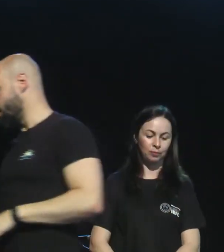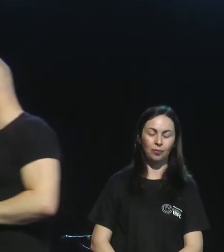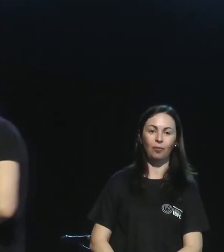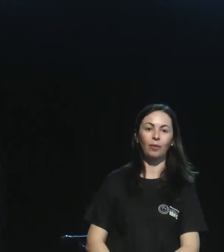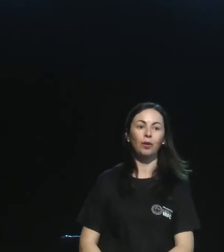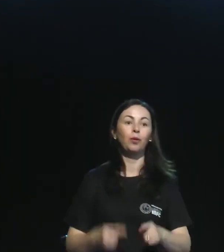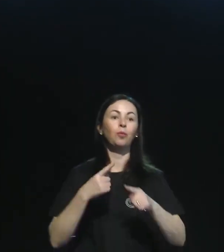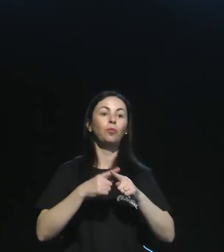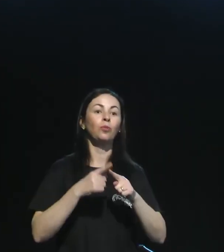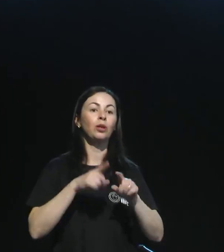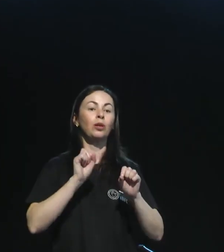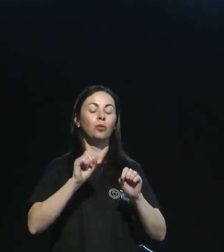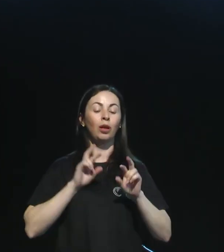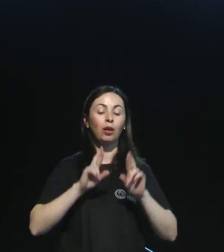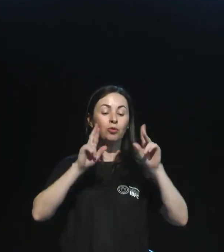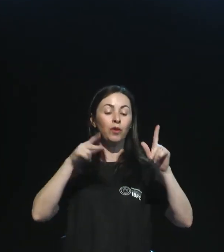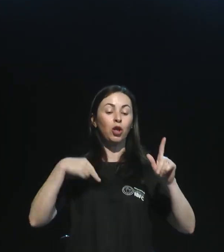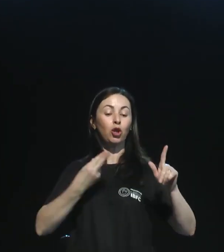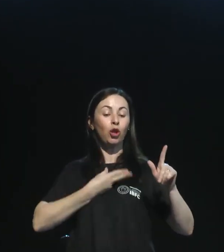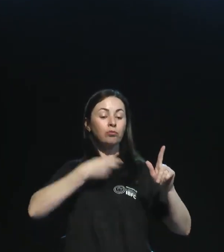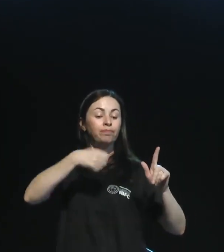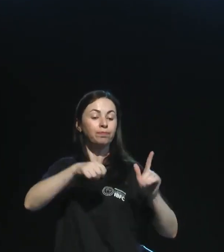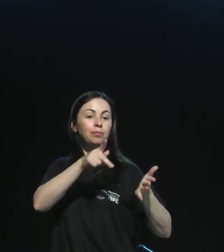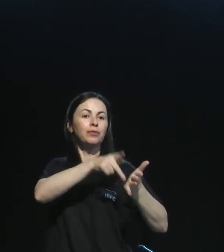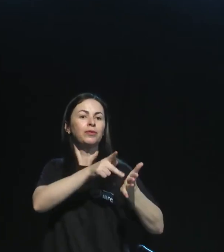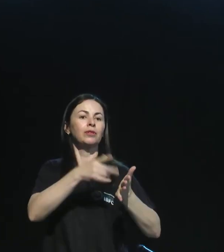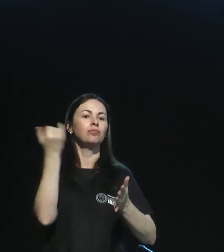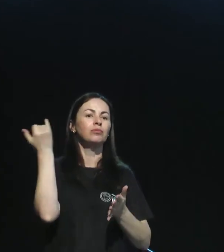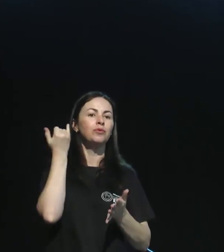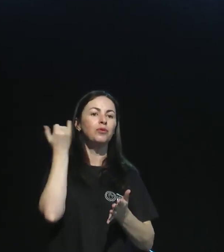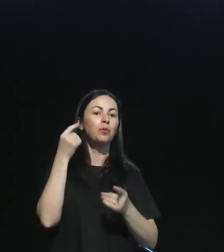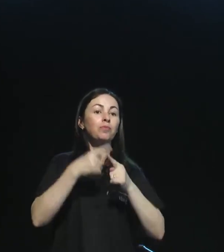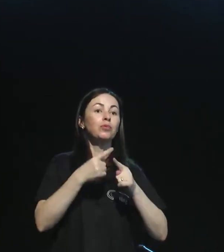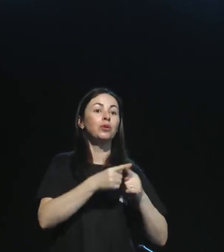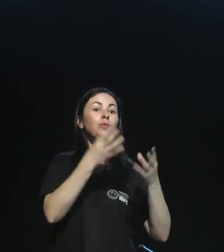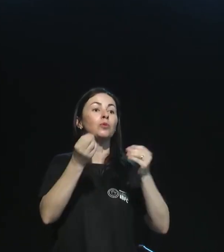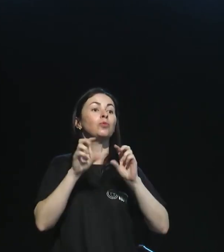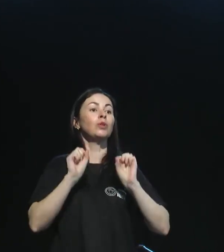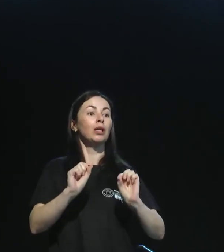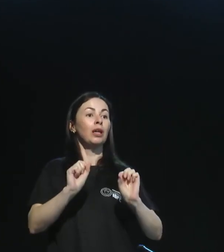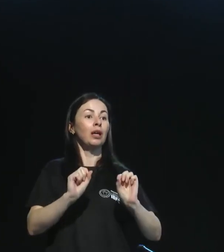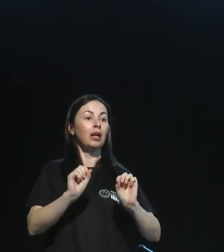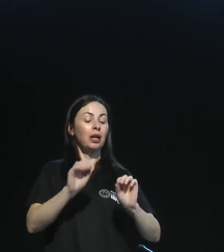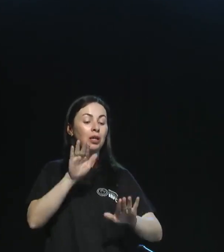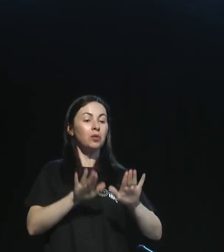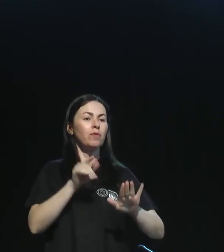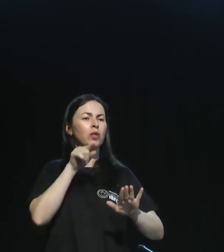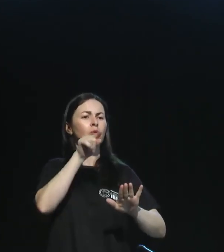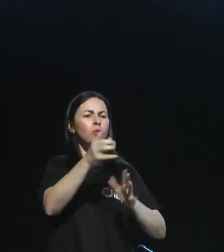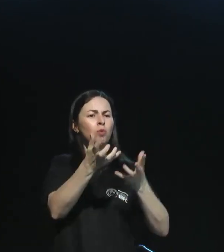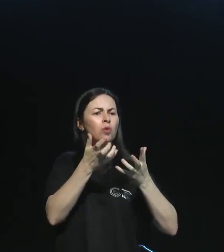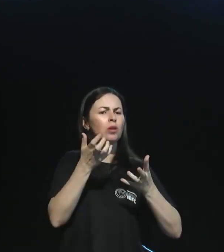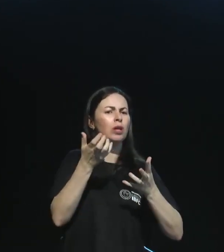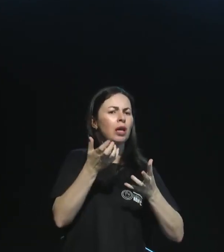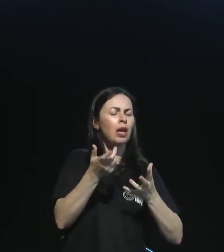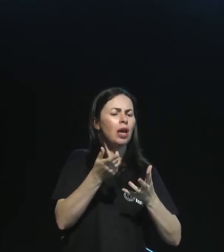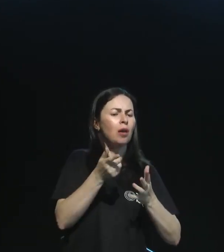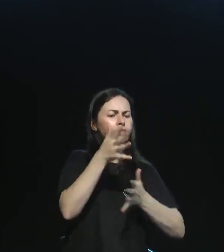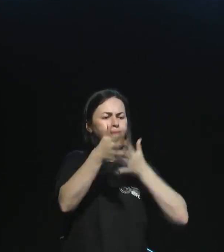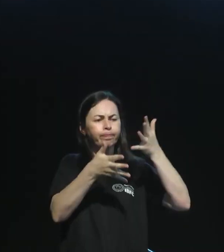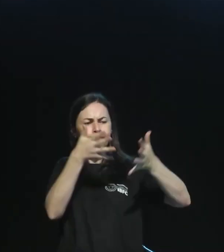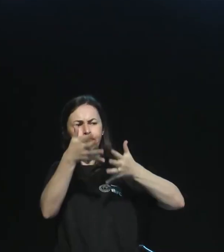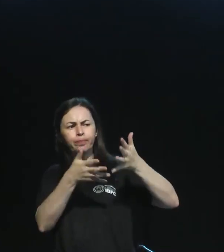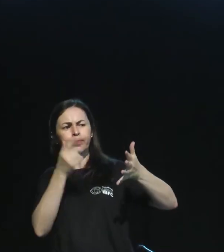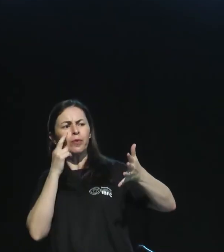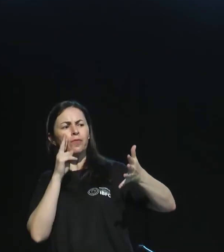que nós precisamos ouvir. Muitas vezes o que você quer ouvir é diferente do que você